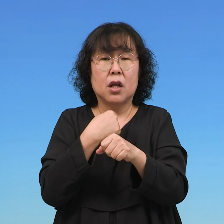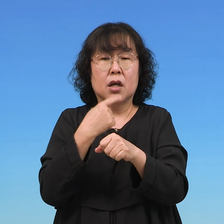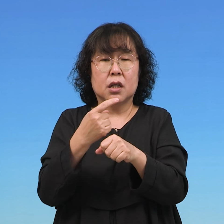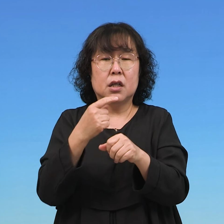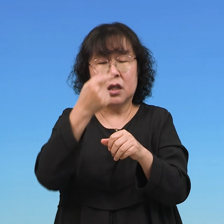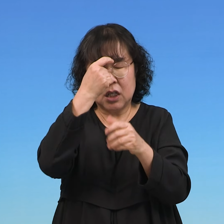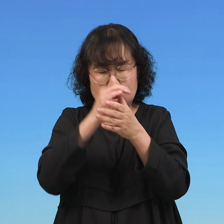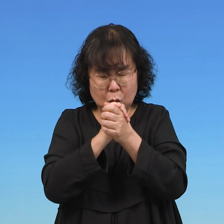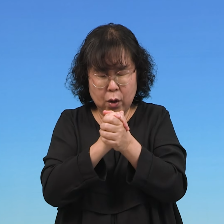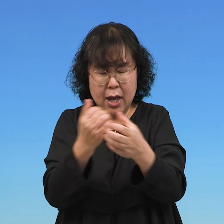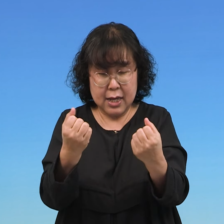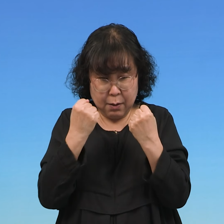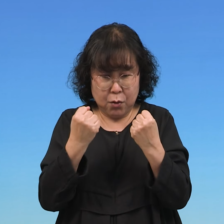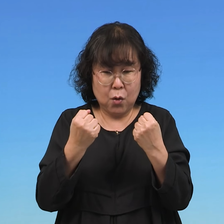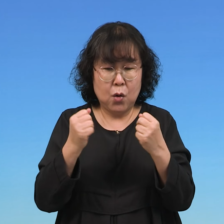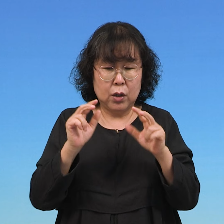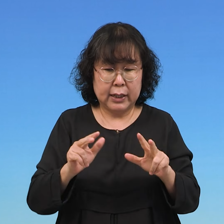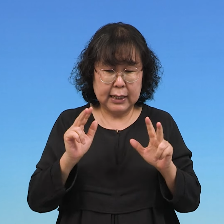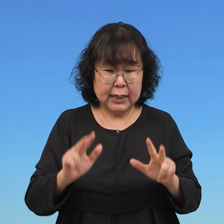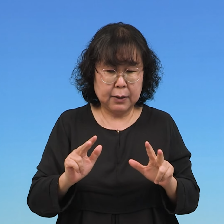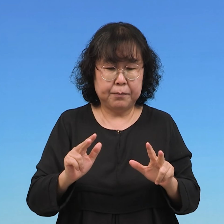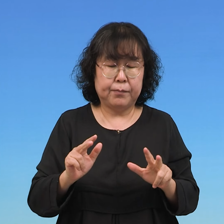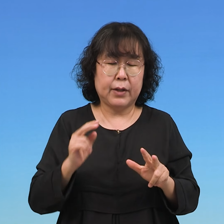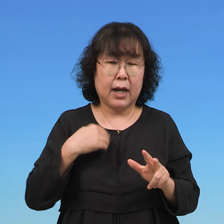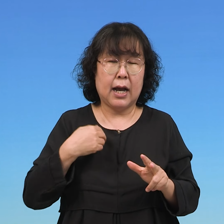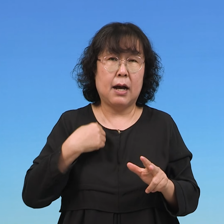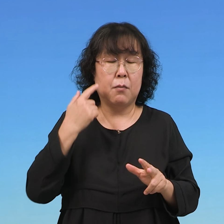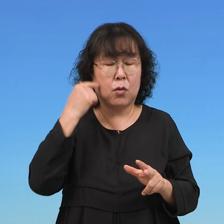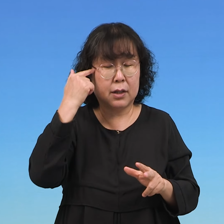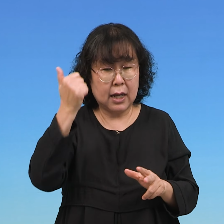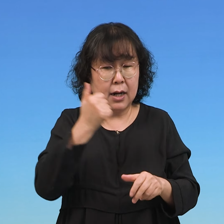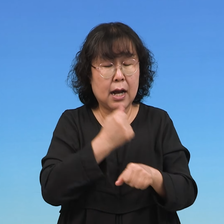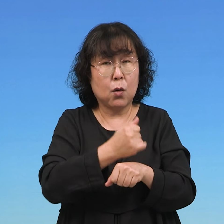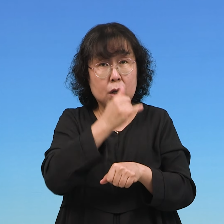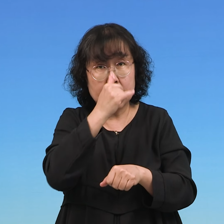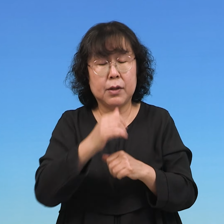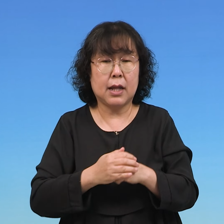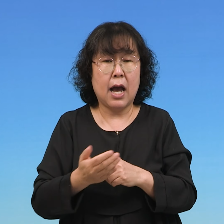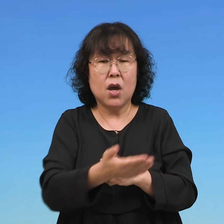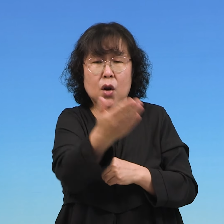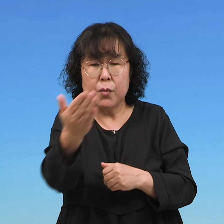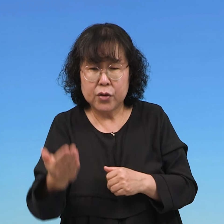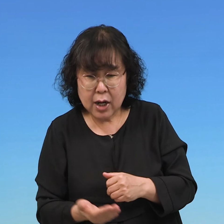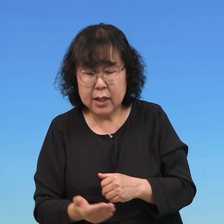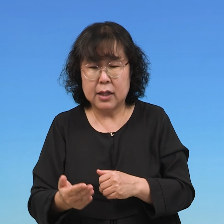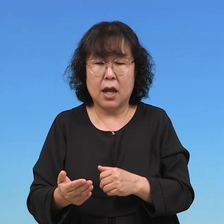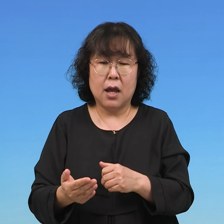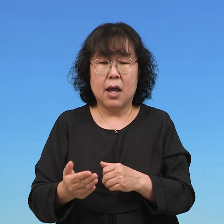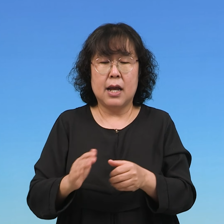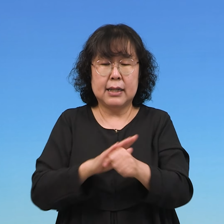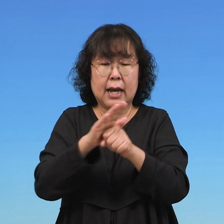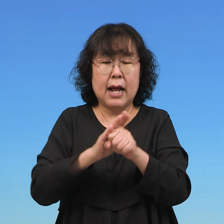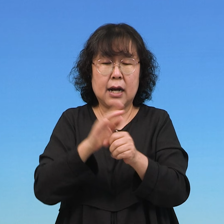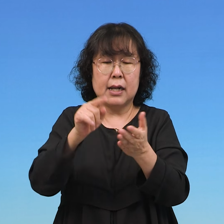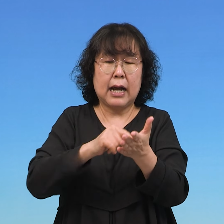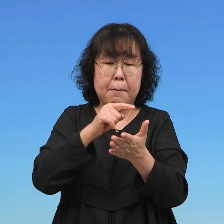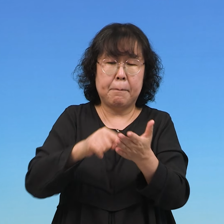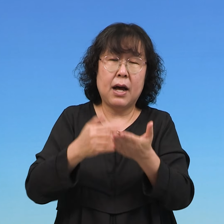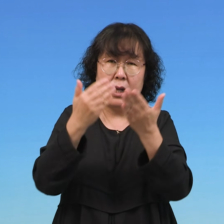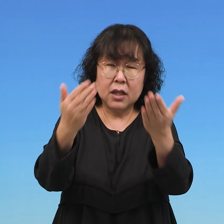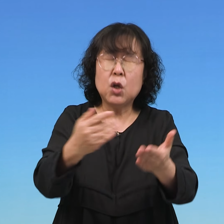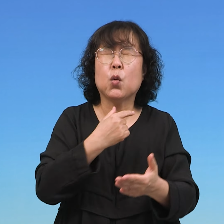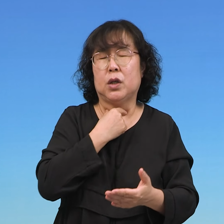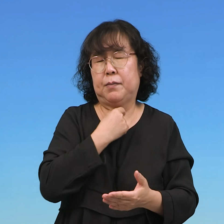서 있거든요. 여러분께 되돌려 드리고 싶어요. 여러분께 되갚고 싶습니다. 이 찬양을